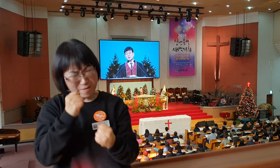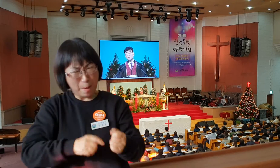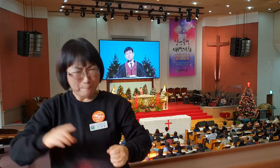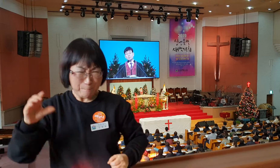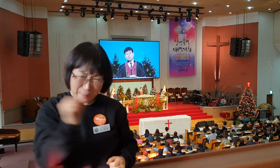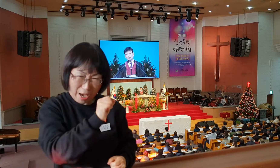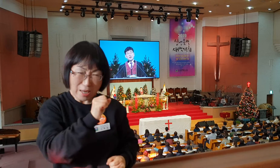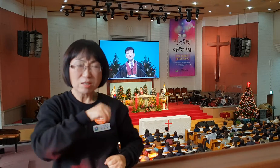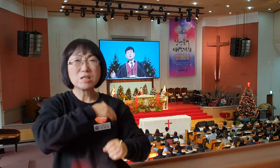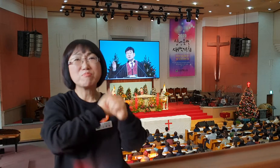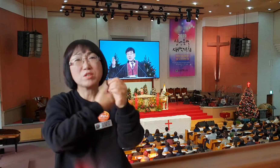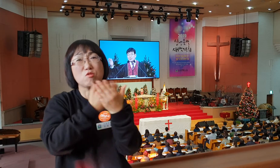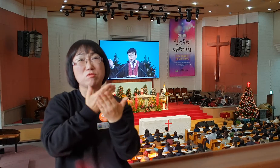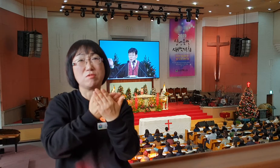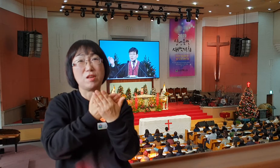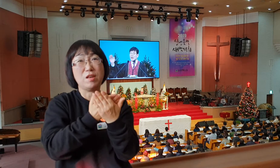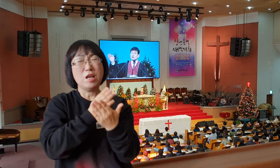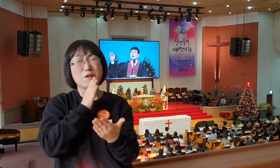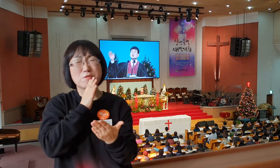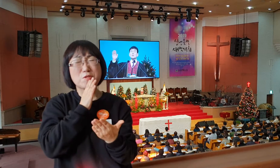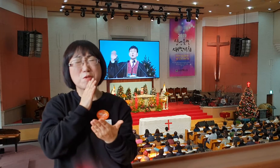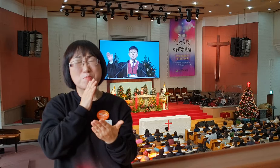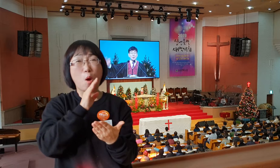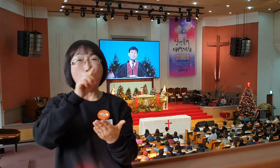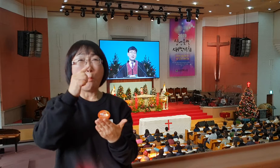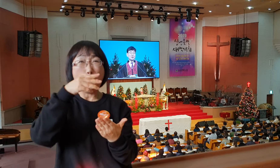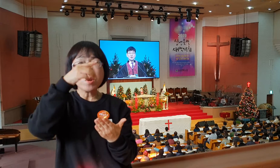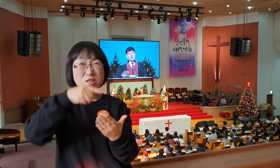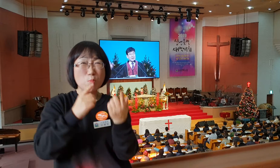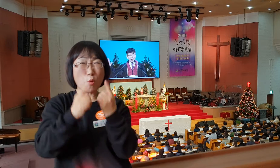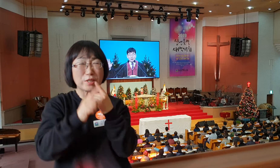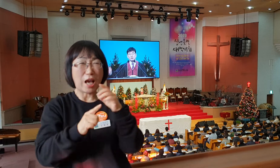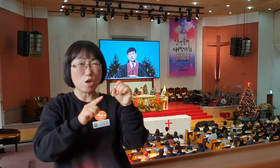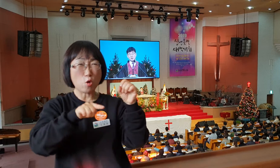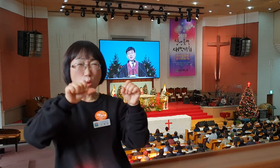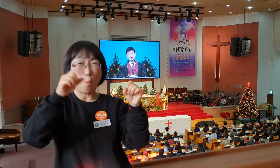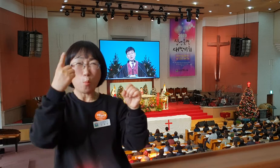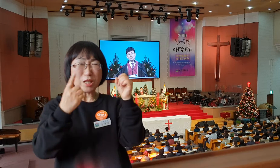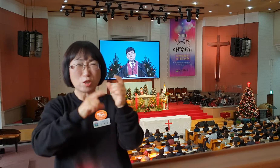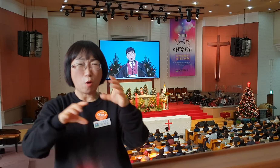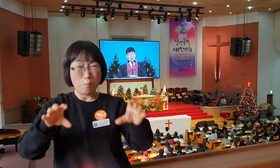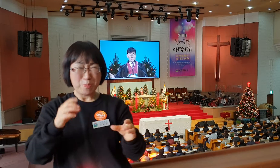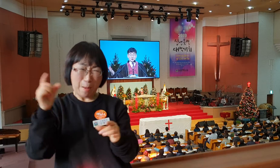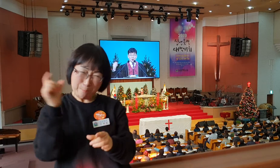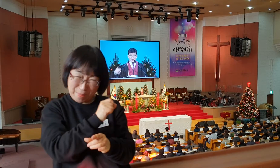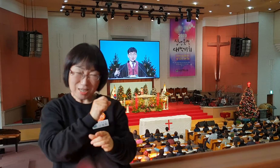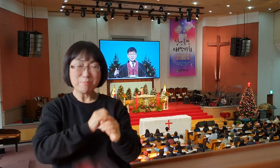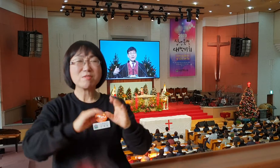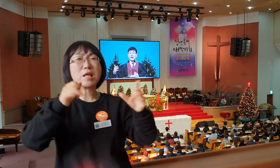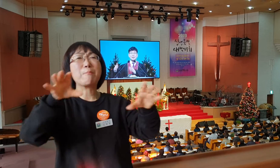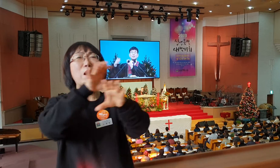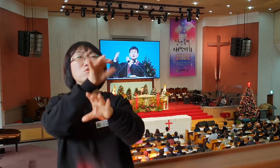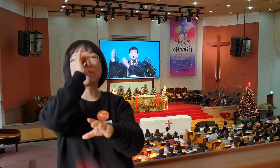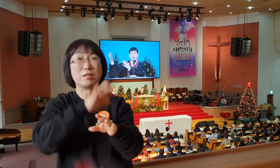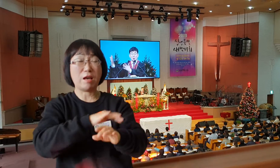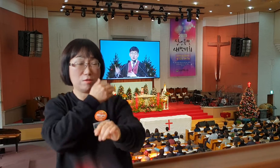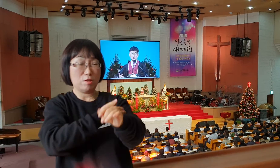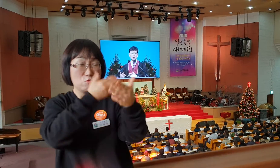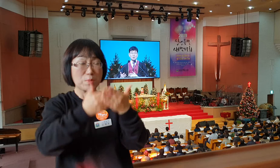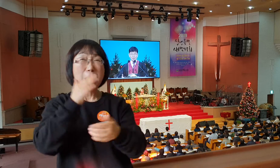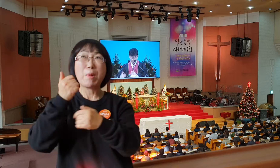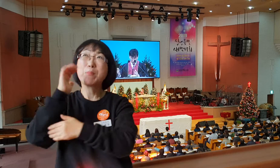해주십시오 내가 무사인 몰트보다 한 0.5초만 빨라 세상을 바꿀 수 있을 것 같아요 그 능력 만 있으면 하나 영